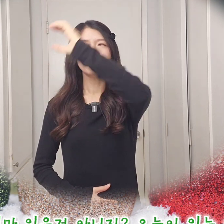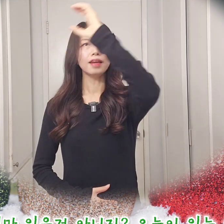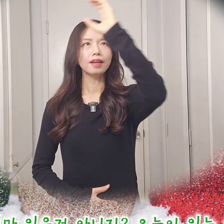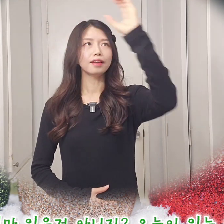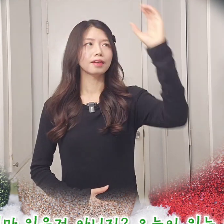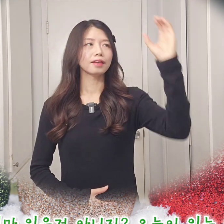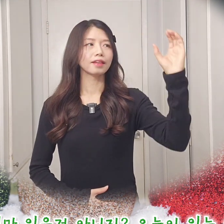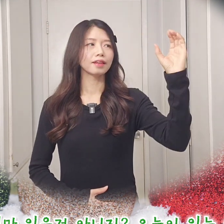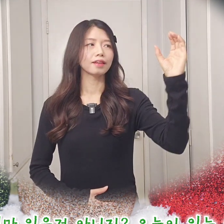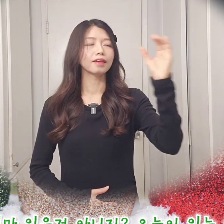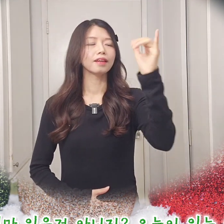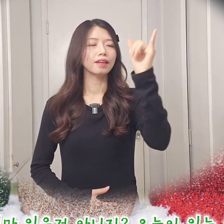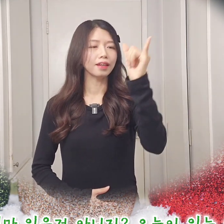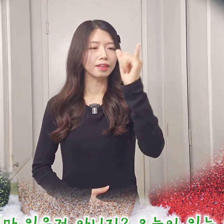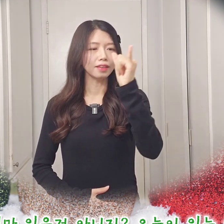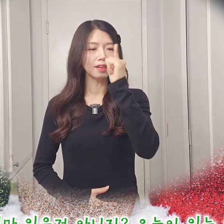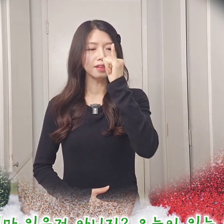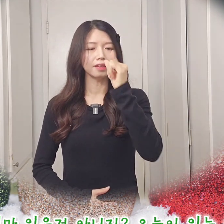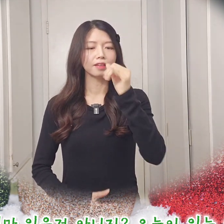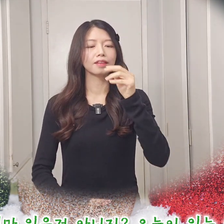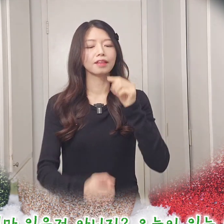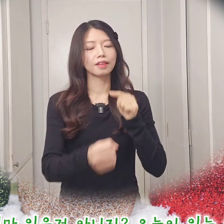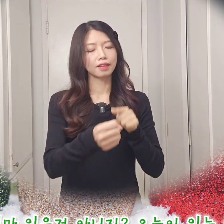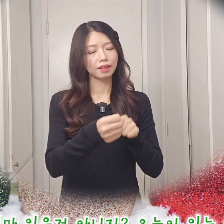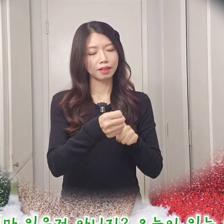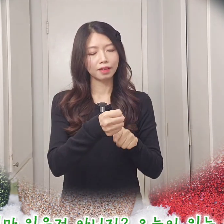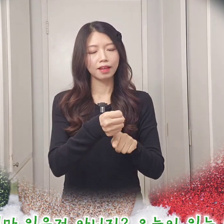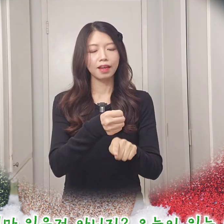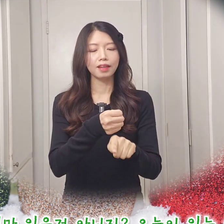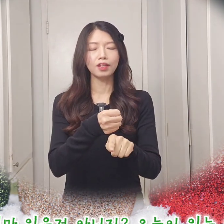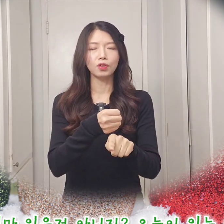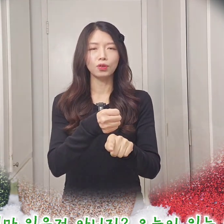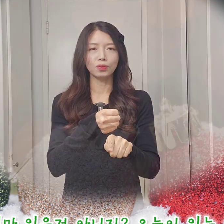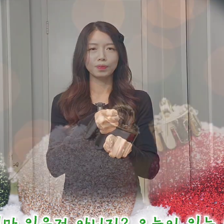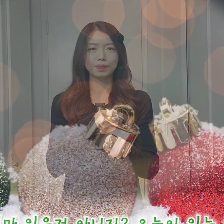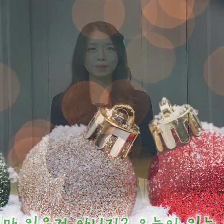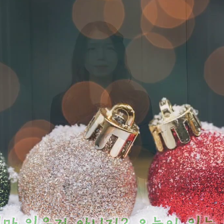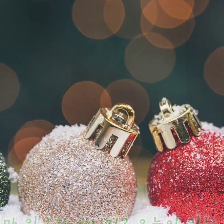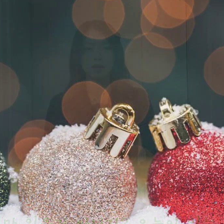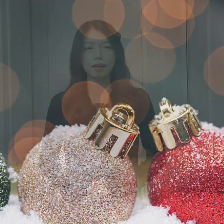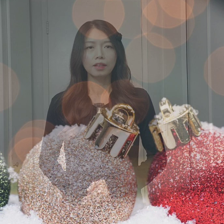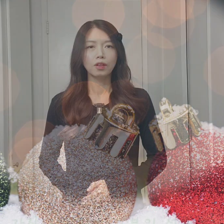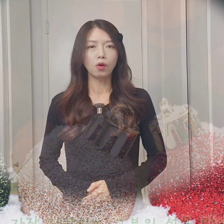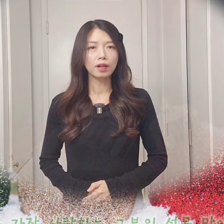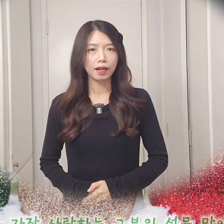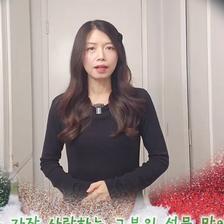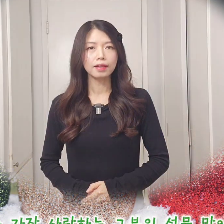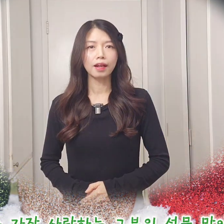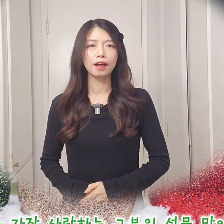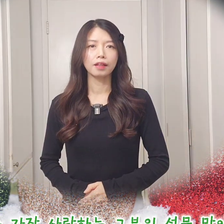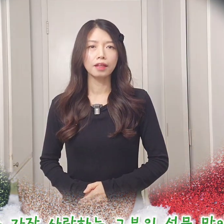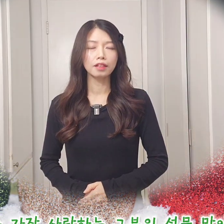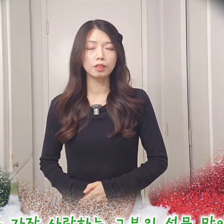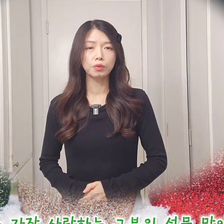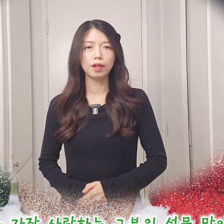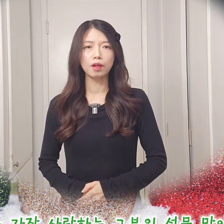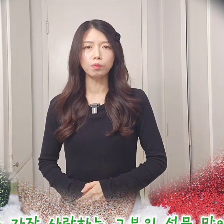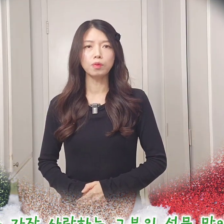오늘이 있는 이유. 너를 가장 사랑하는 그분의 선물